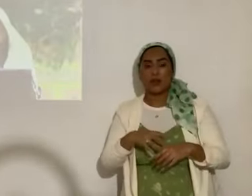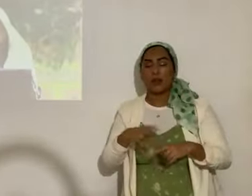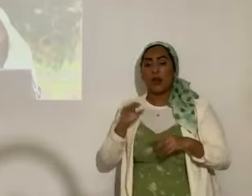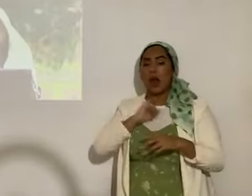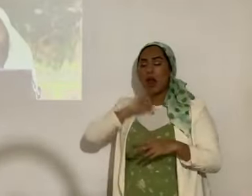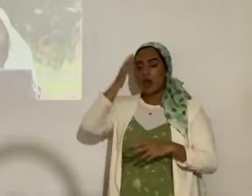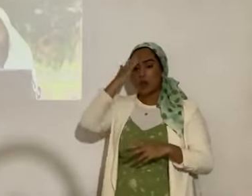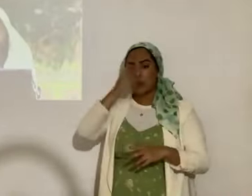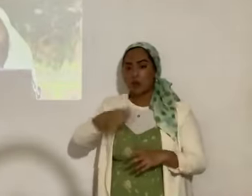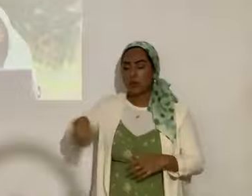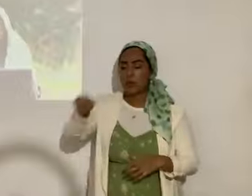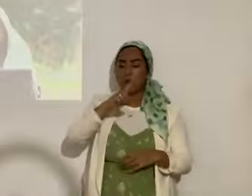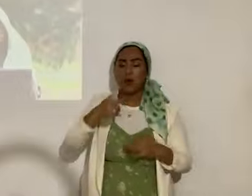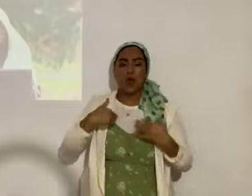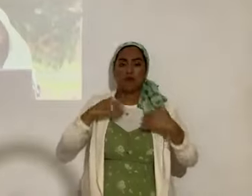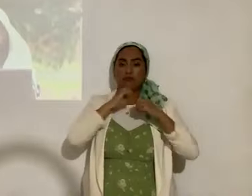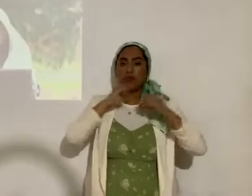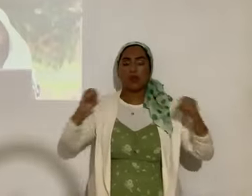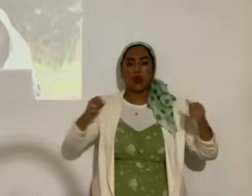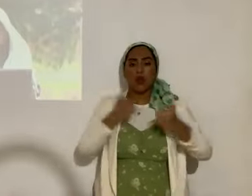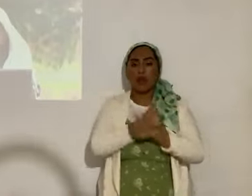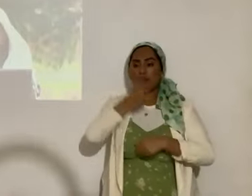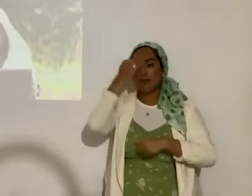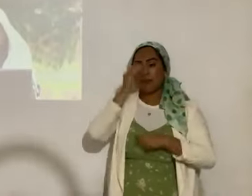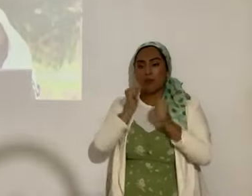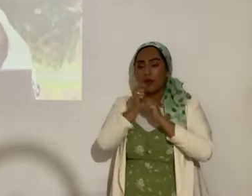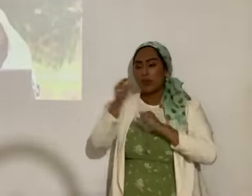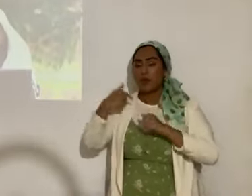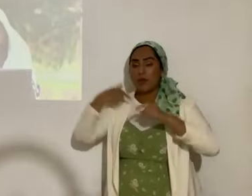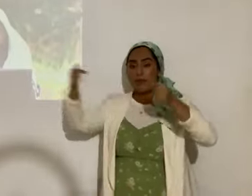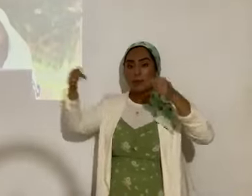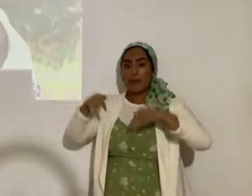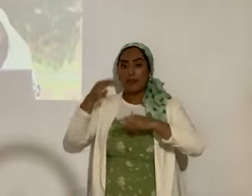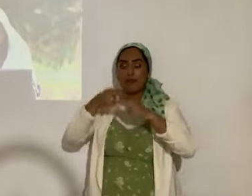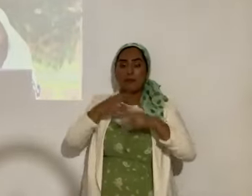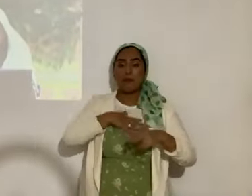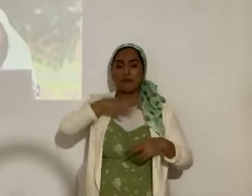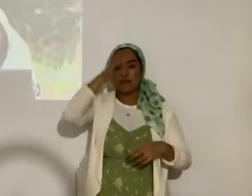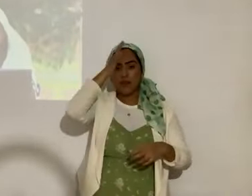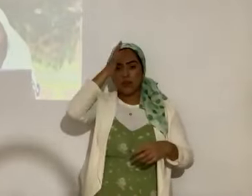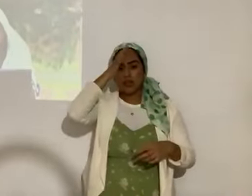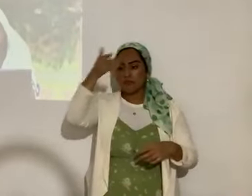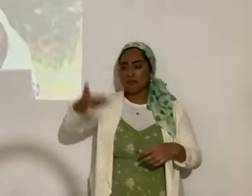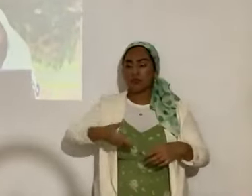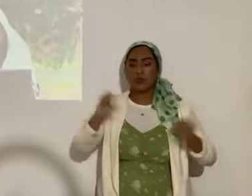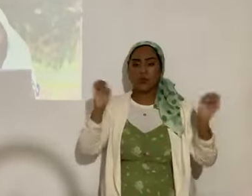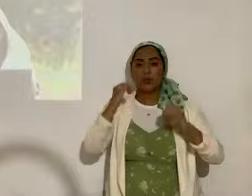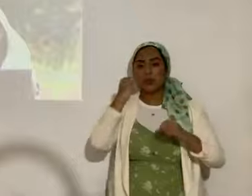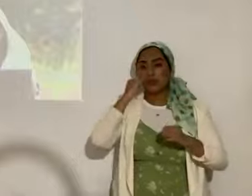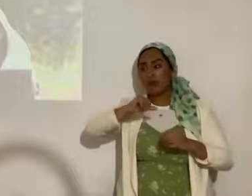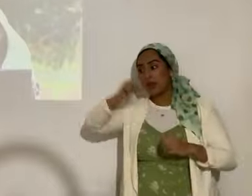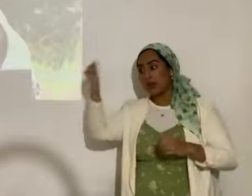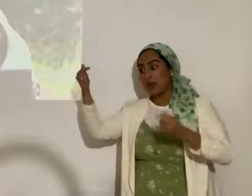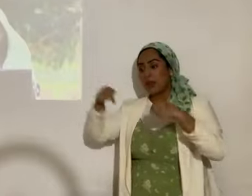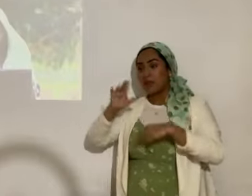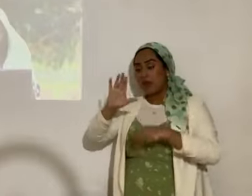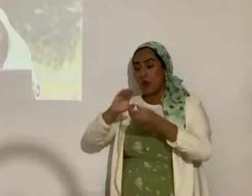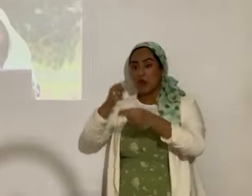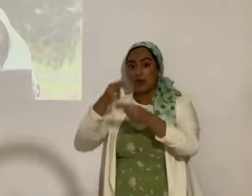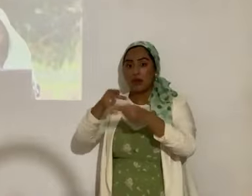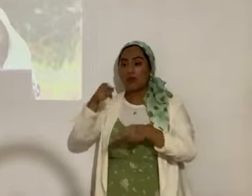yo os conozco que no tenéis amor de Elohim en vosotros yo he venido en el nombre de mi padre y no me recibís Y si otro viniera en su propio nombre